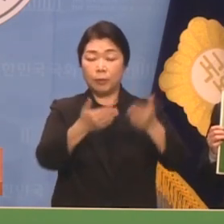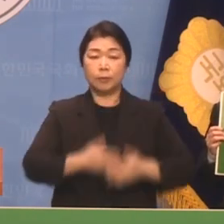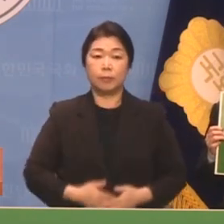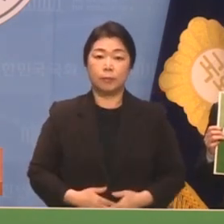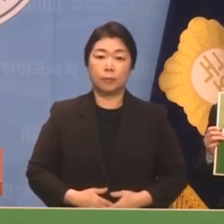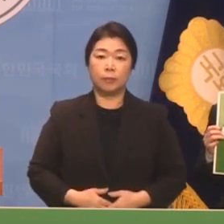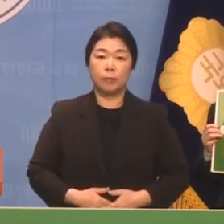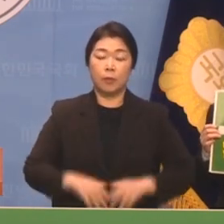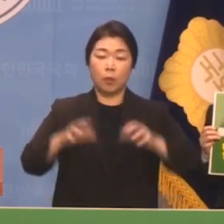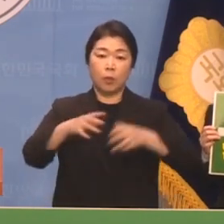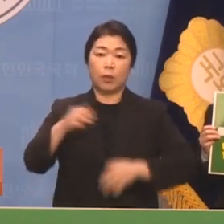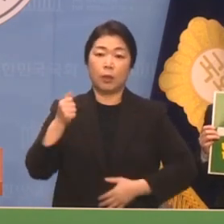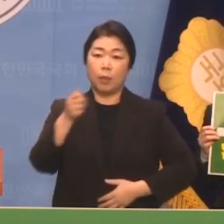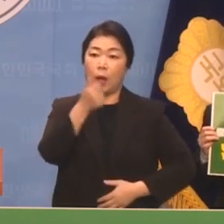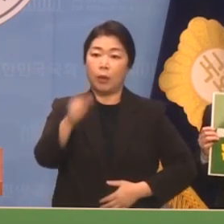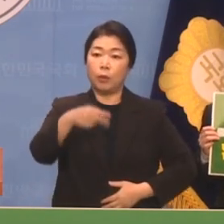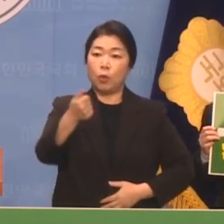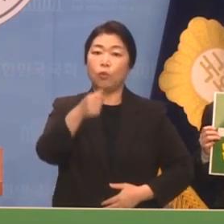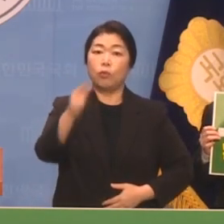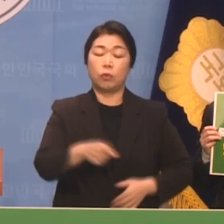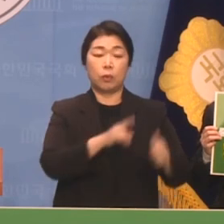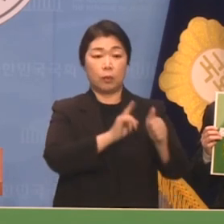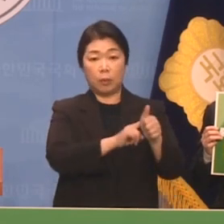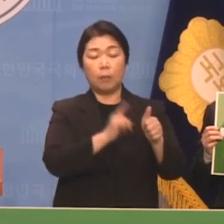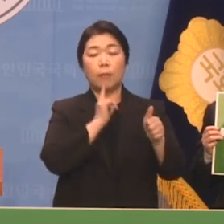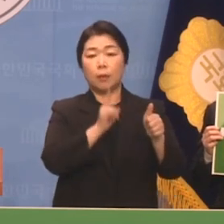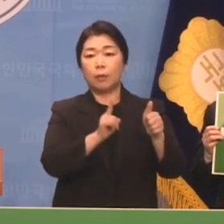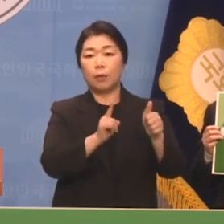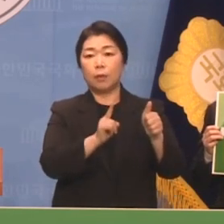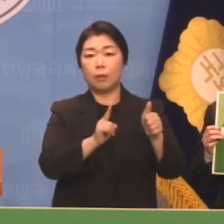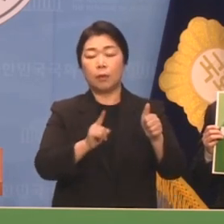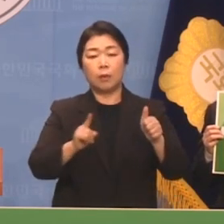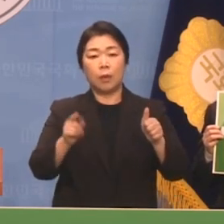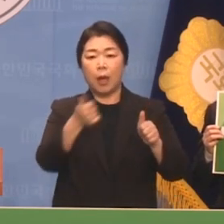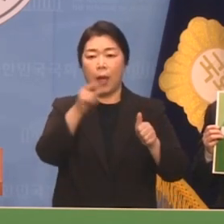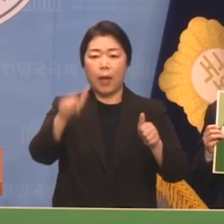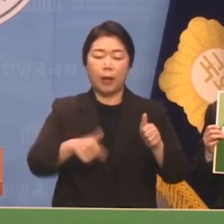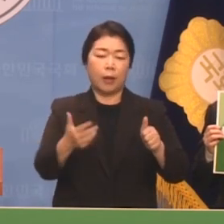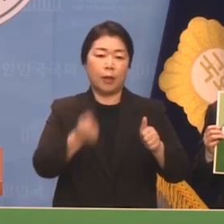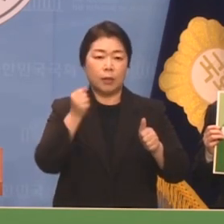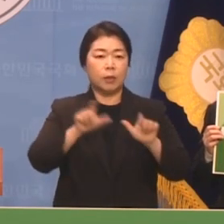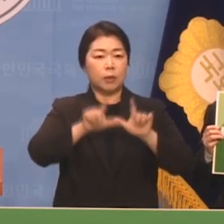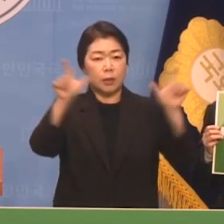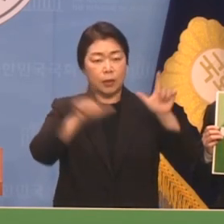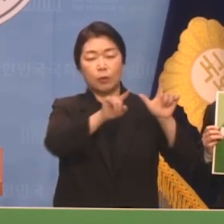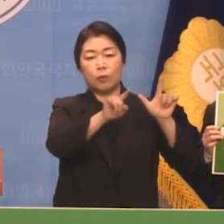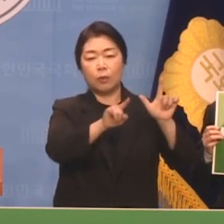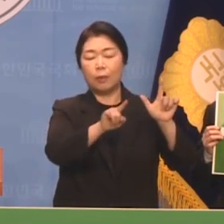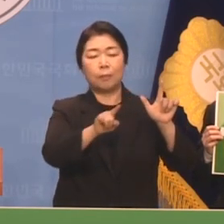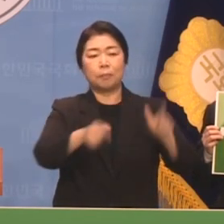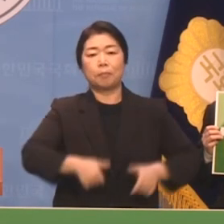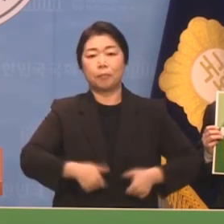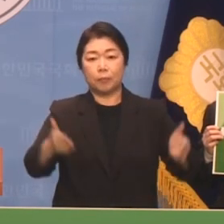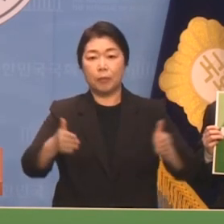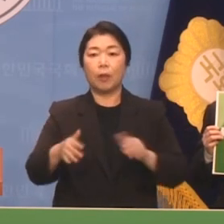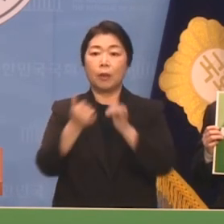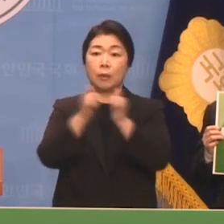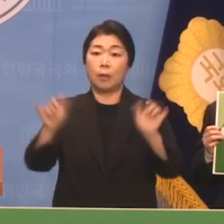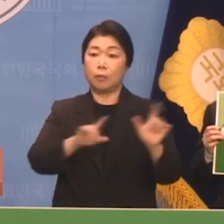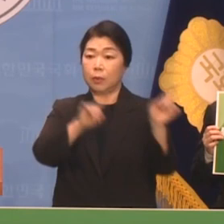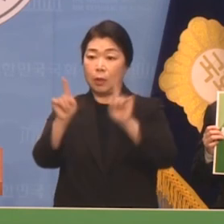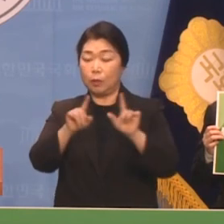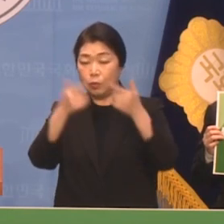녹색정의당은 국민의힘 한동훈 비대위원장이 보낸 너무나 위험한 핵을 품은 기후 미래 택배는 반송하고 사람을